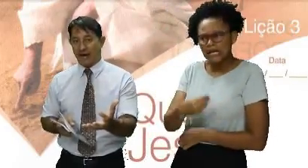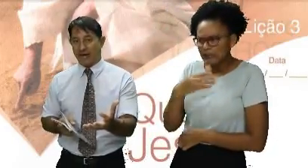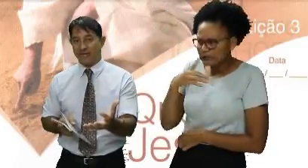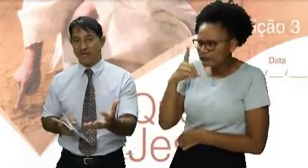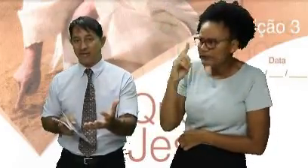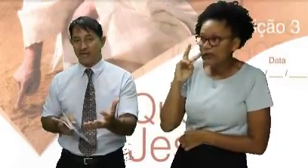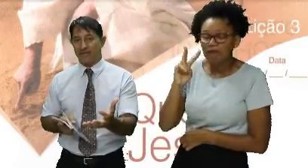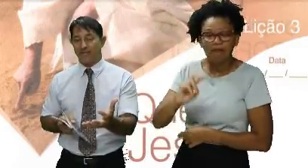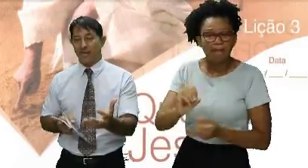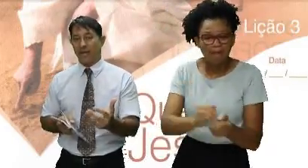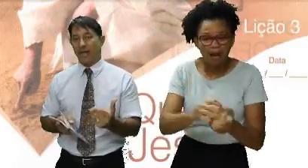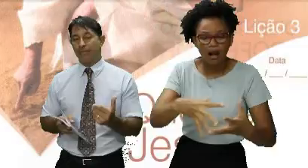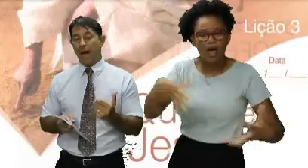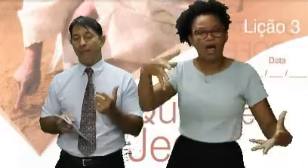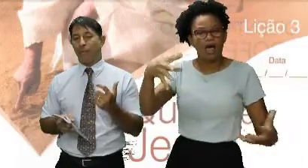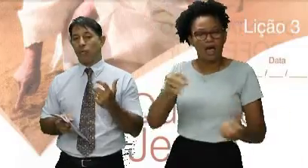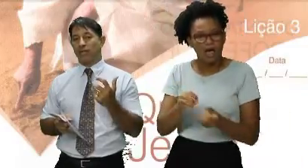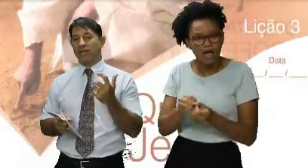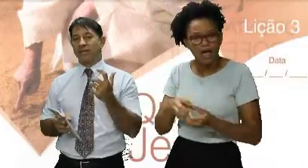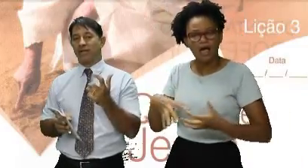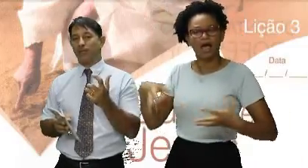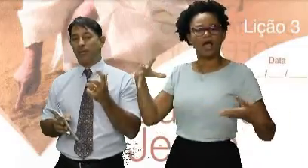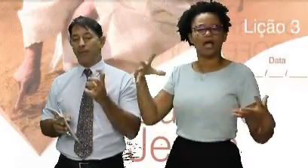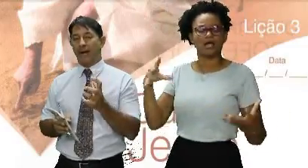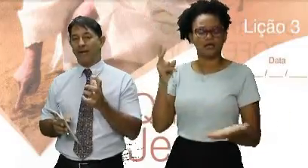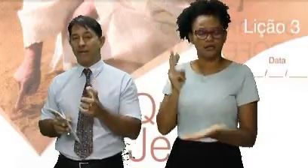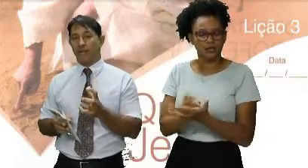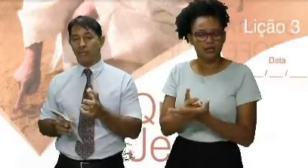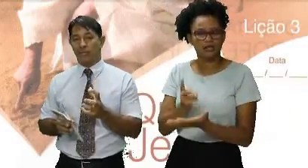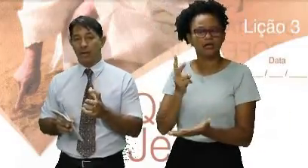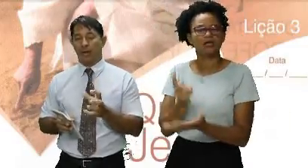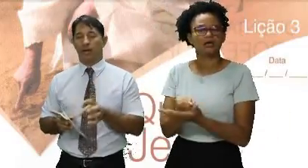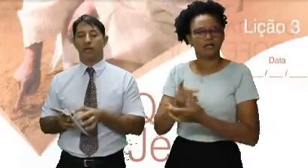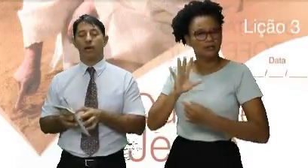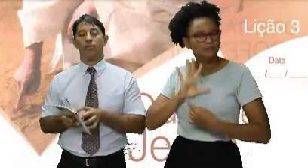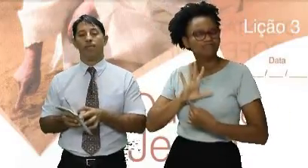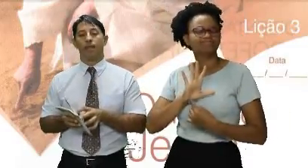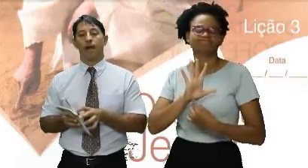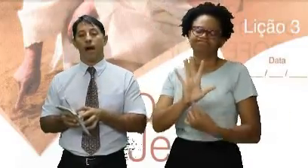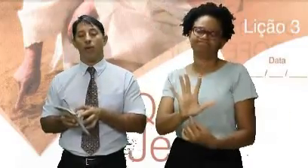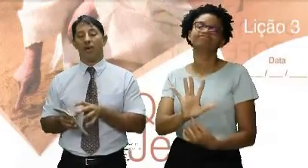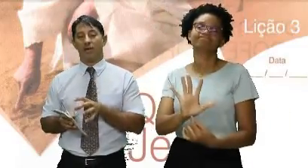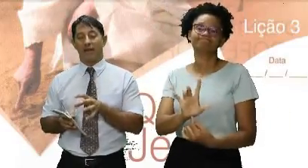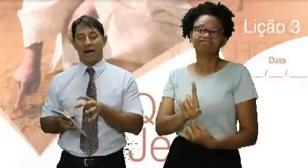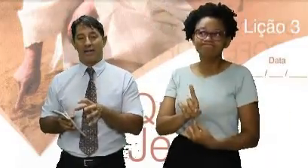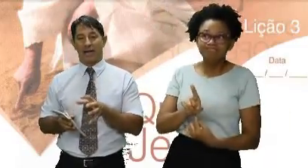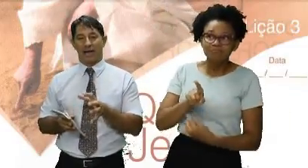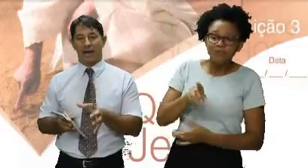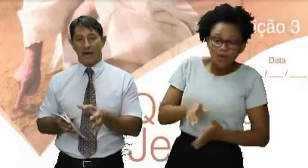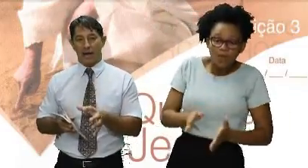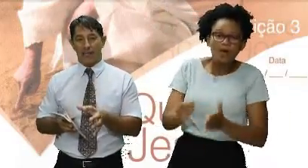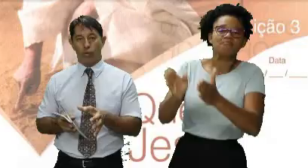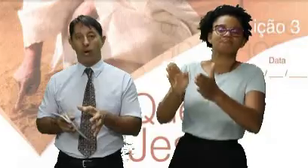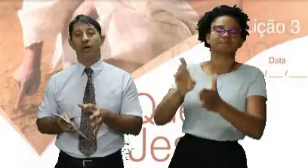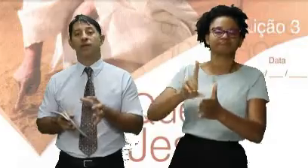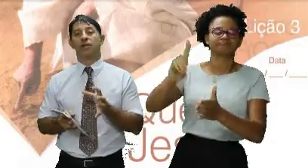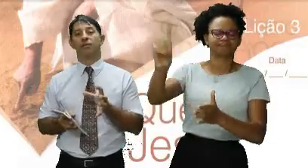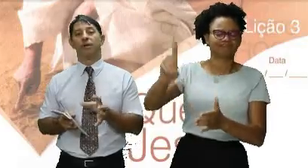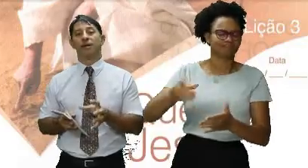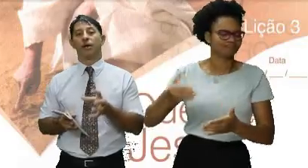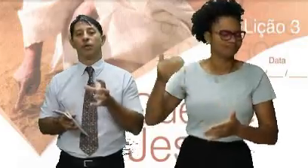ele faz e ele aponta sempre para Deus. Então a humanidade naquela